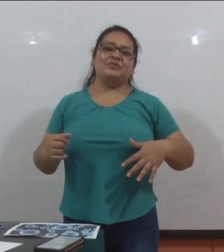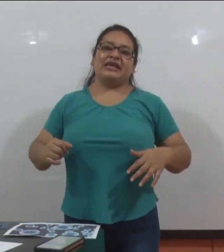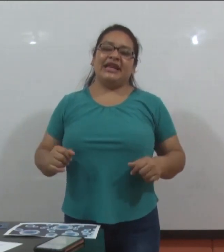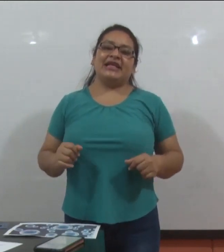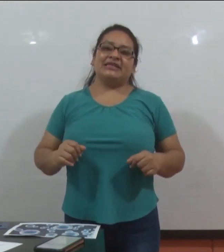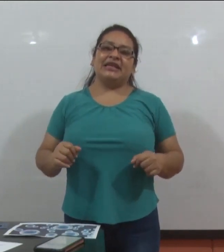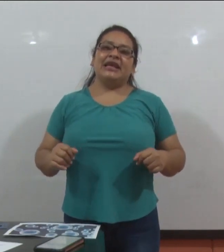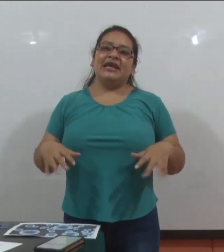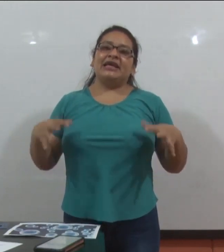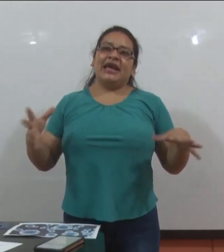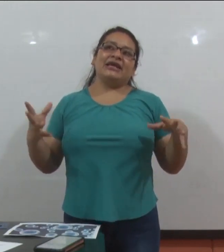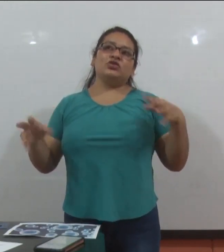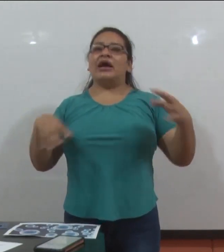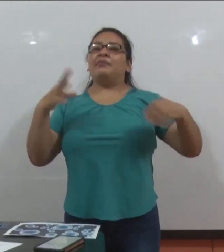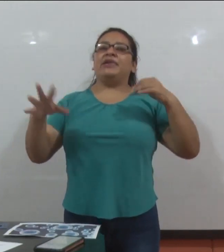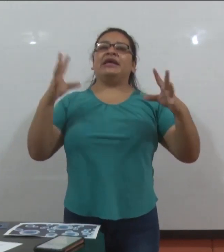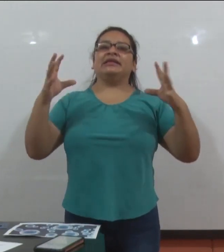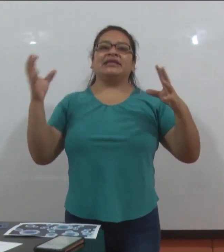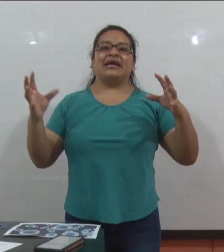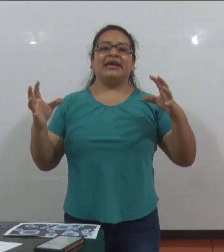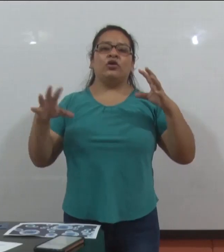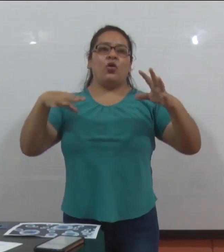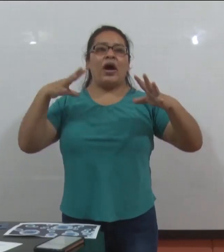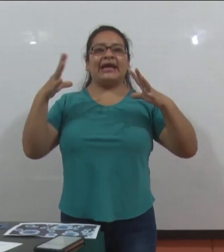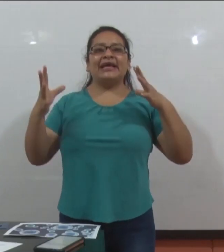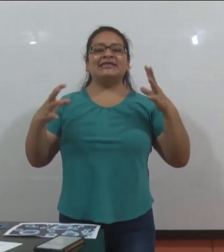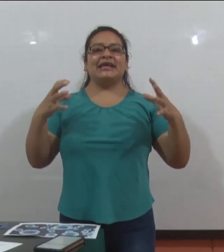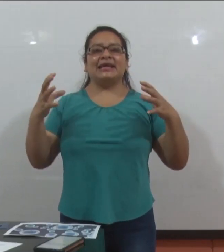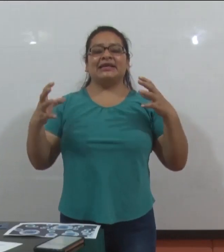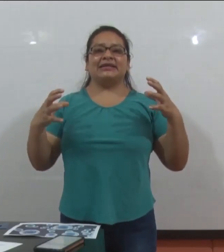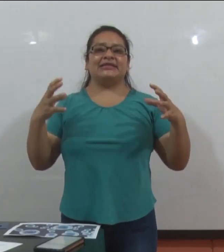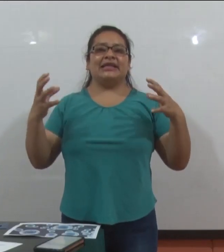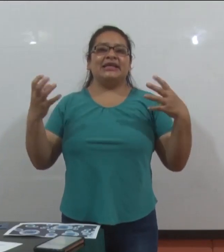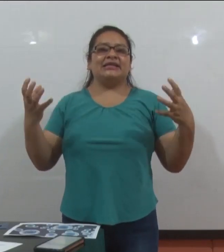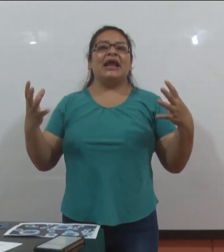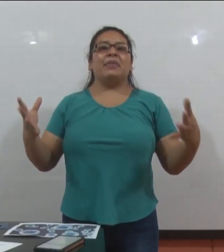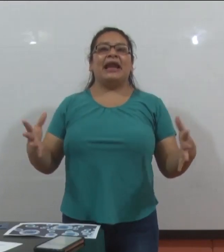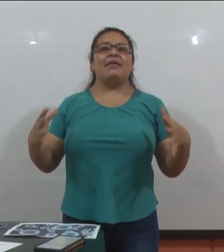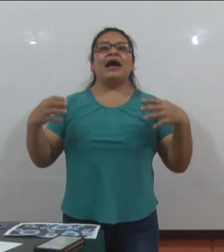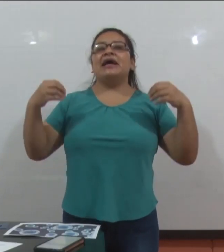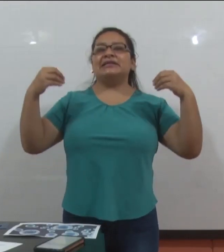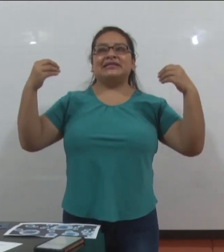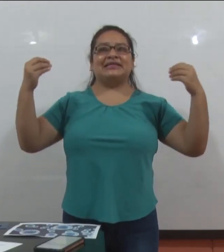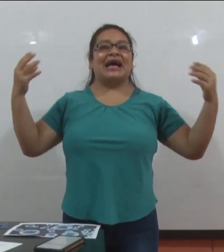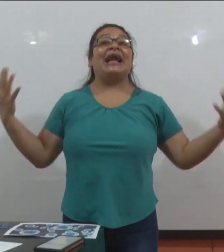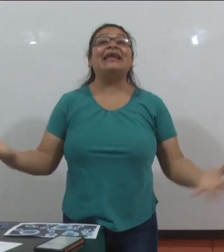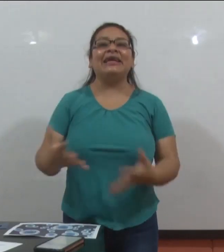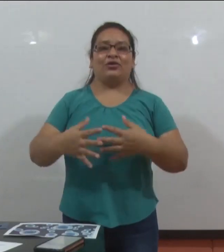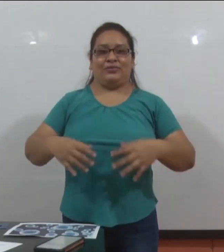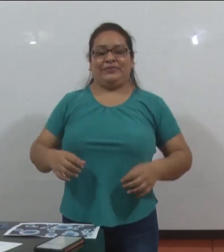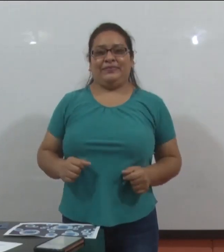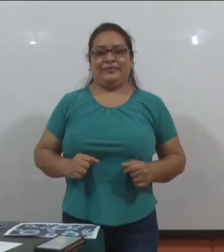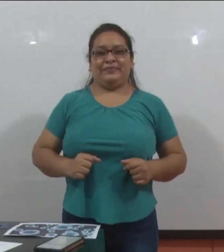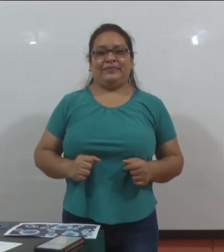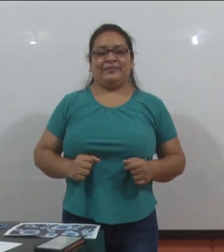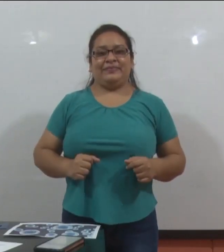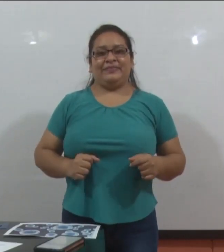usted me quiere decir qué es un ambiente salino o a qué se dice la palabra salino.